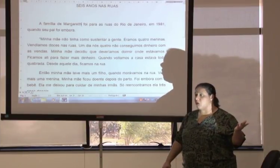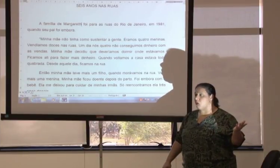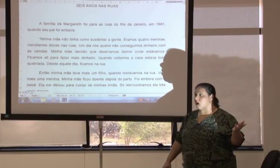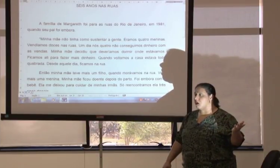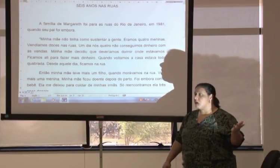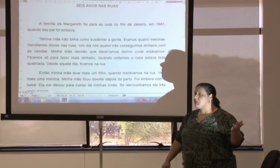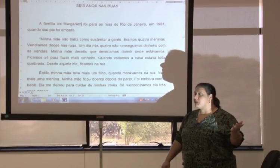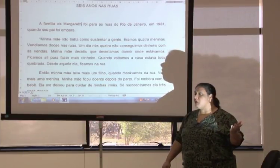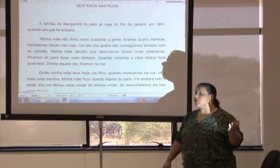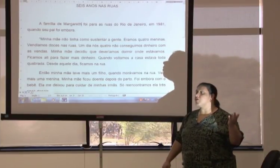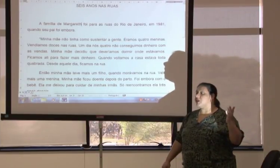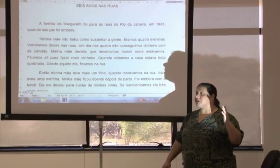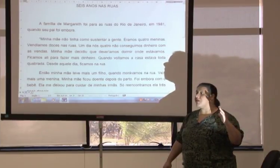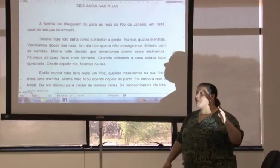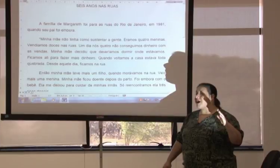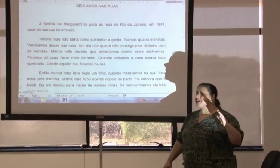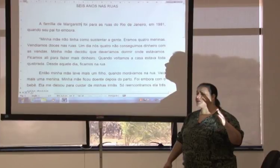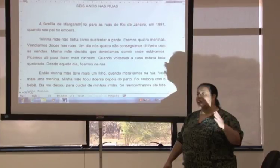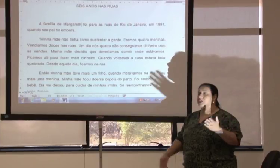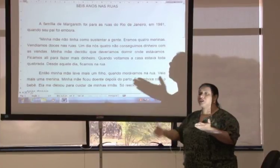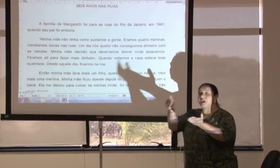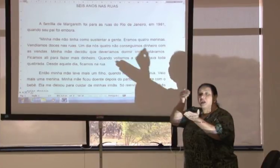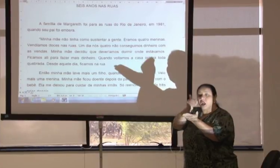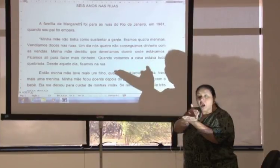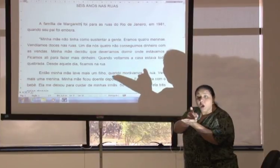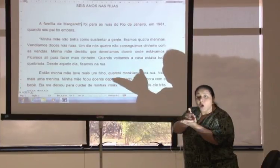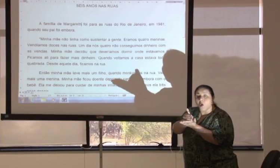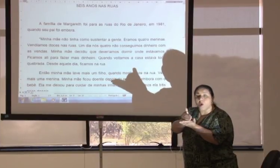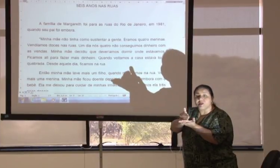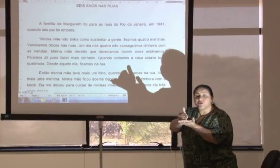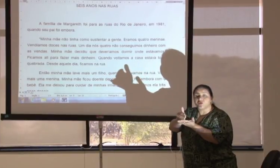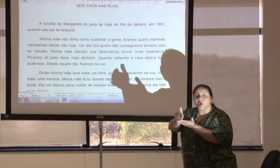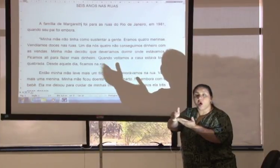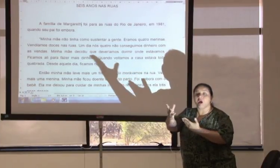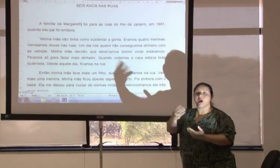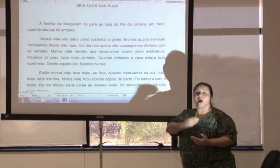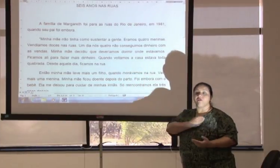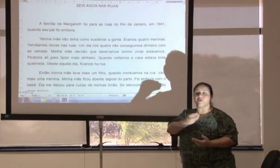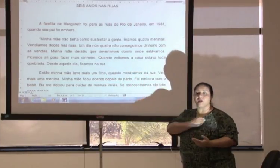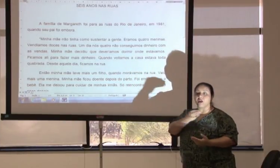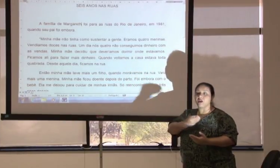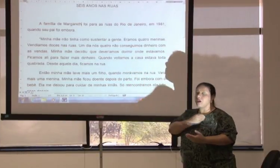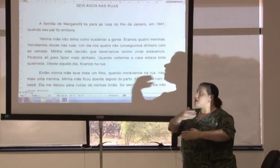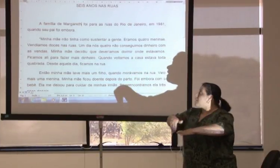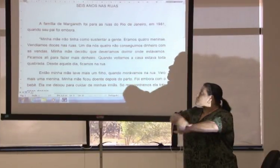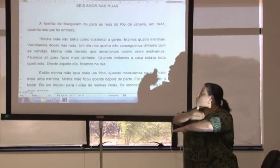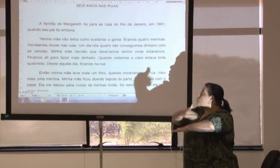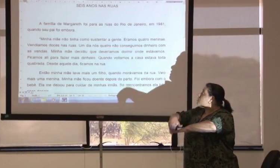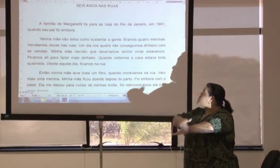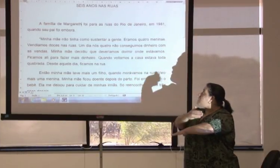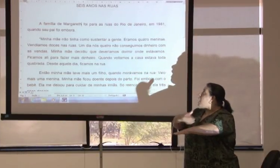rua? Não, então eu tenho que dar uma marca de quê? De que começou a viver nas ruas.